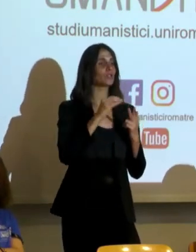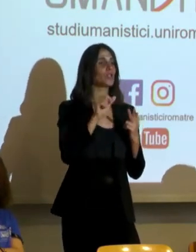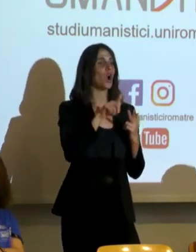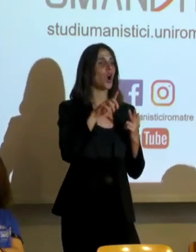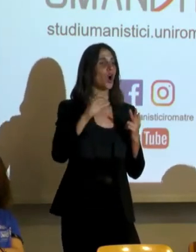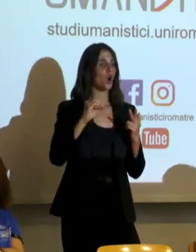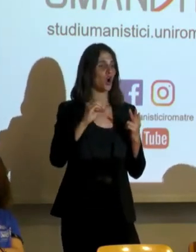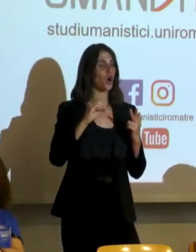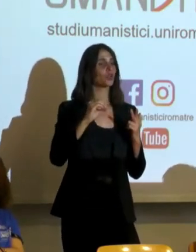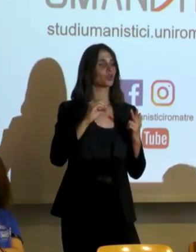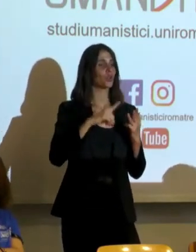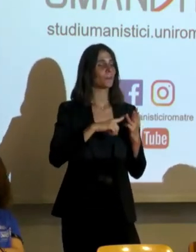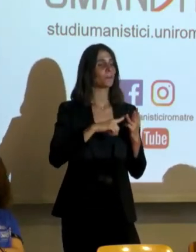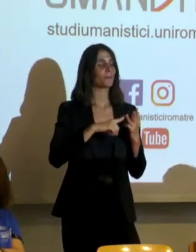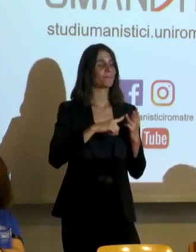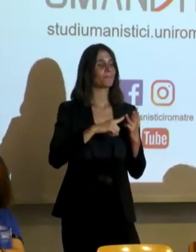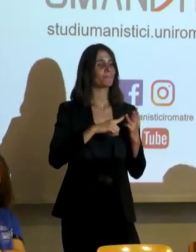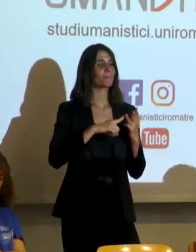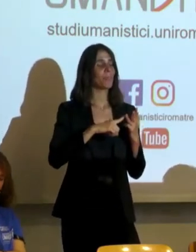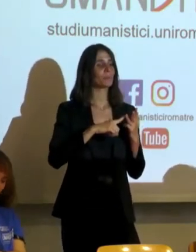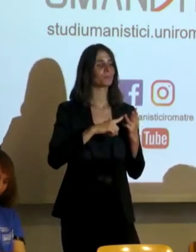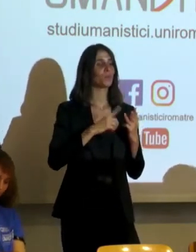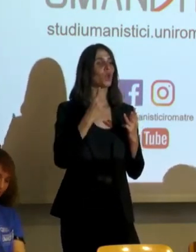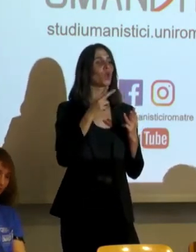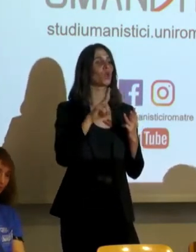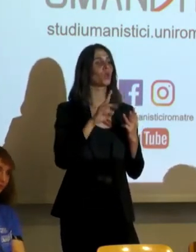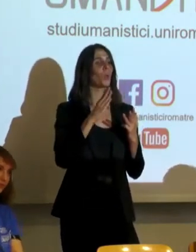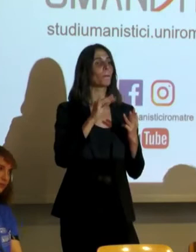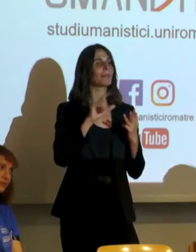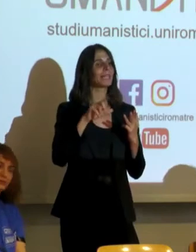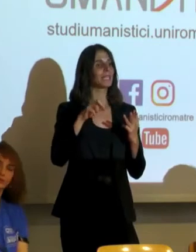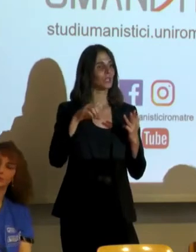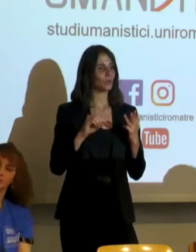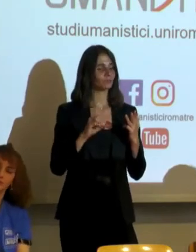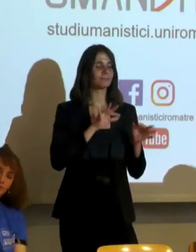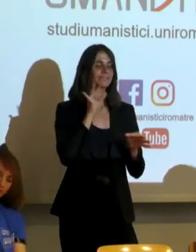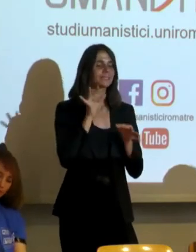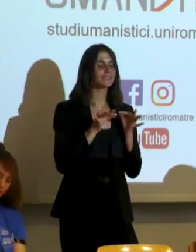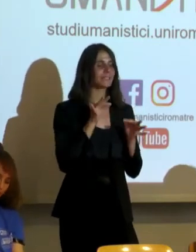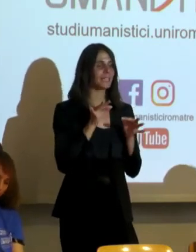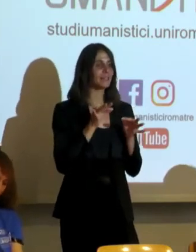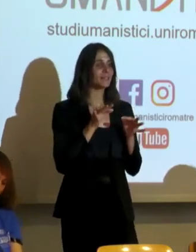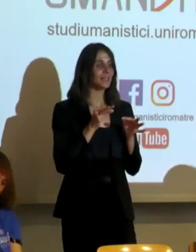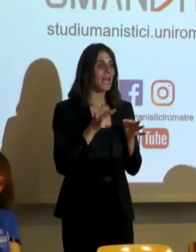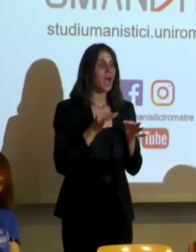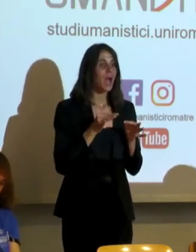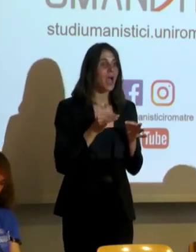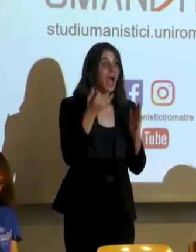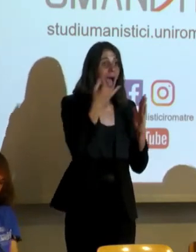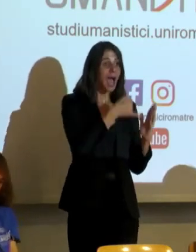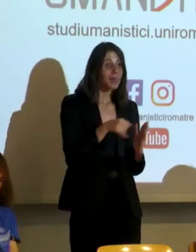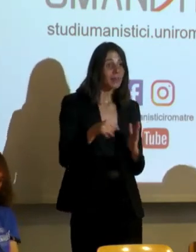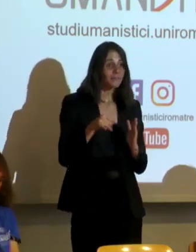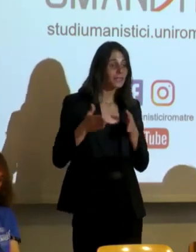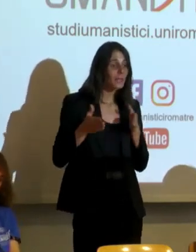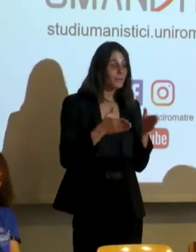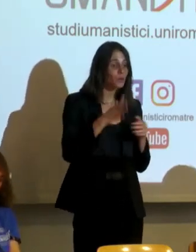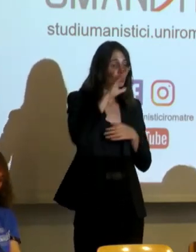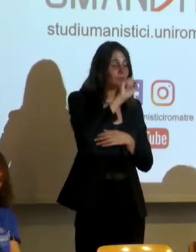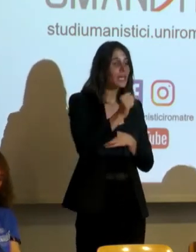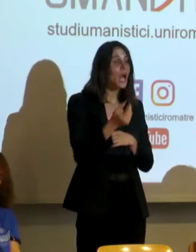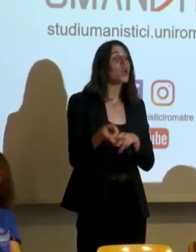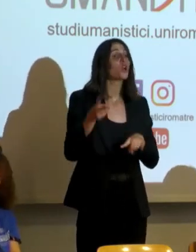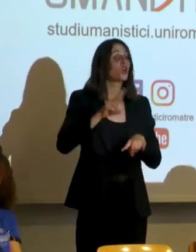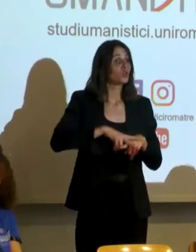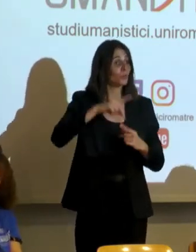e Dublino, e quindi arrivare alla fine di quel percorso ad avere un doppio titolo che oggi, come voi sapete